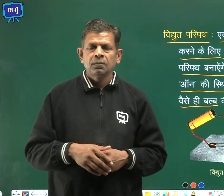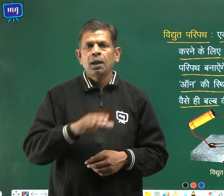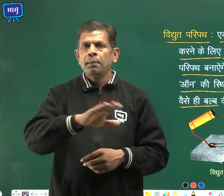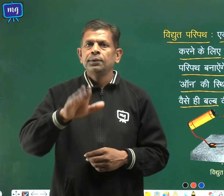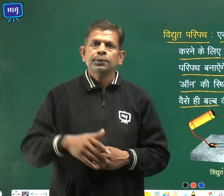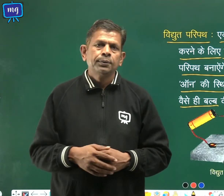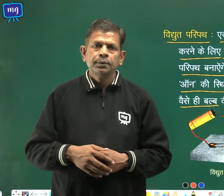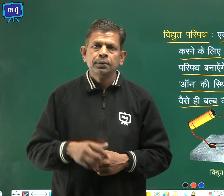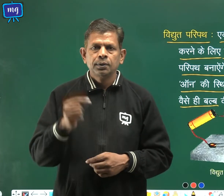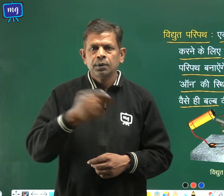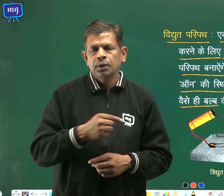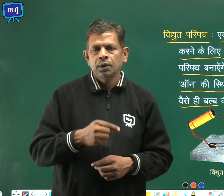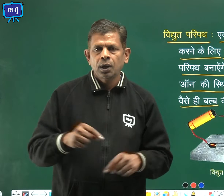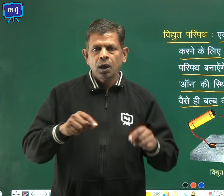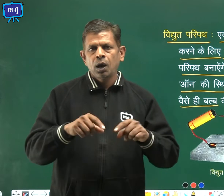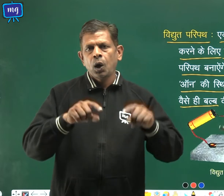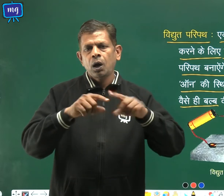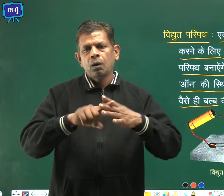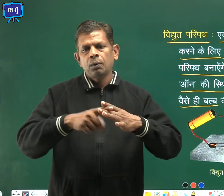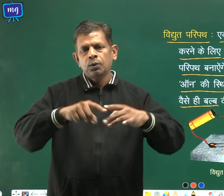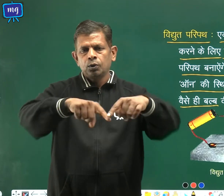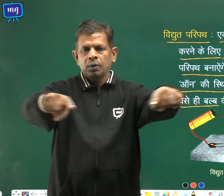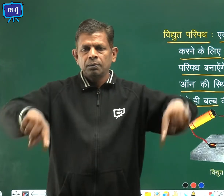बच्चों, ये विद्युत परिपथ